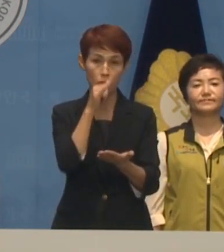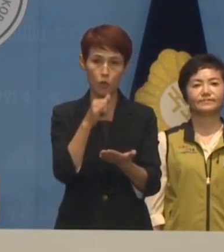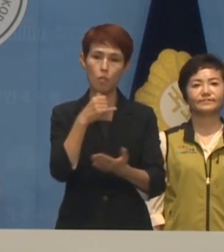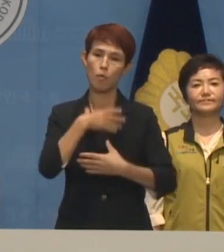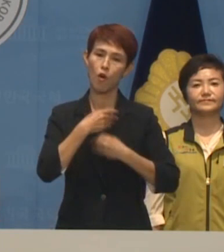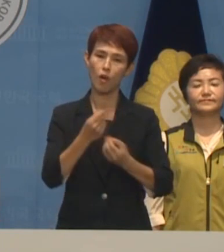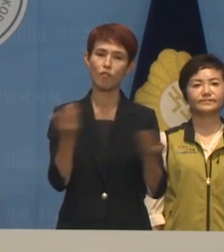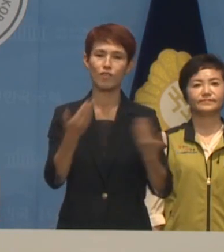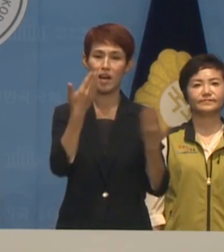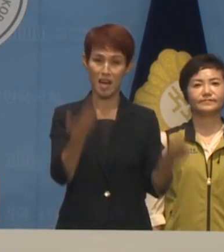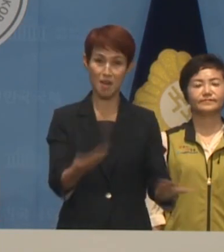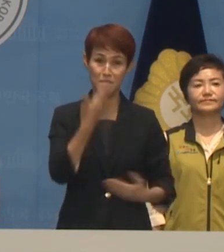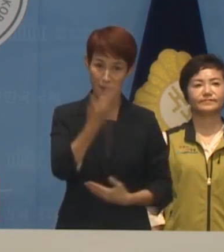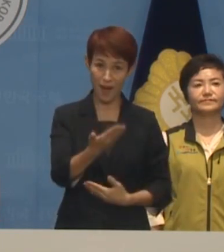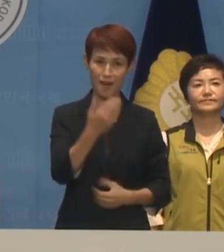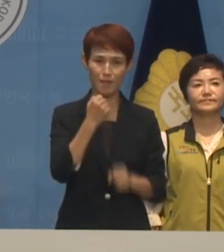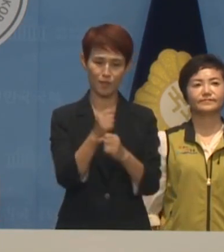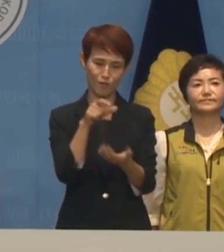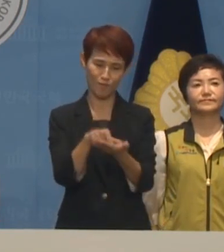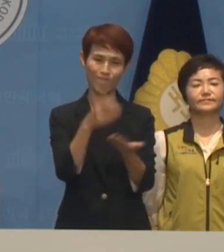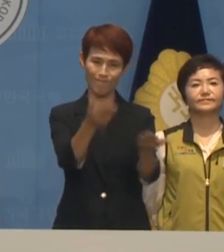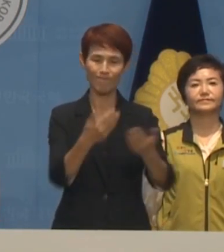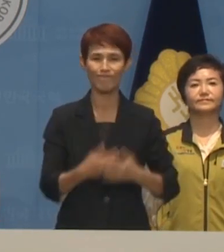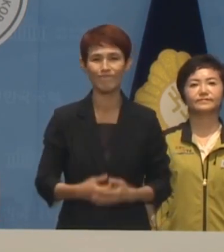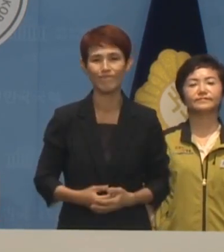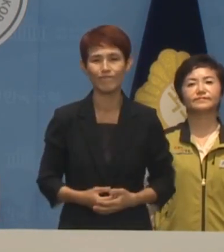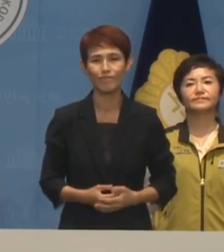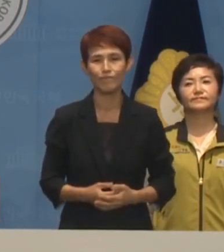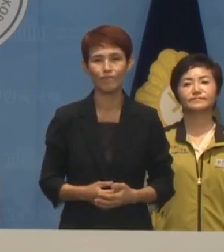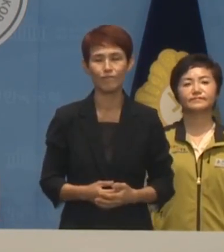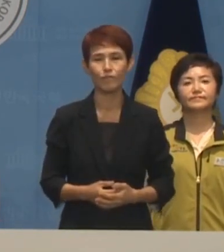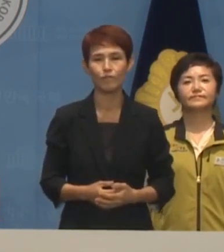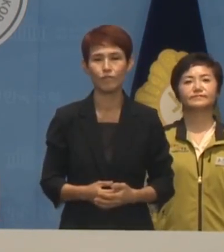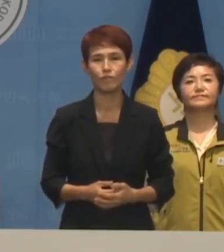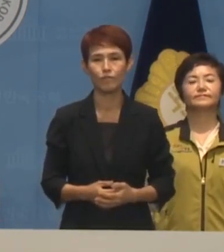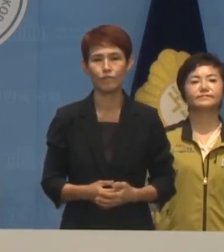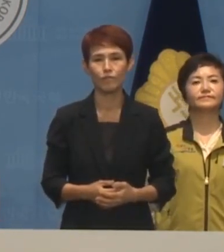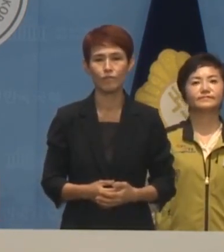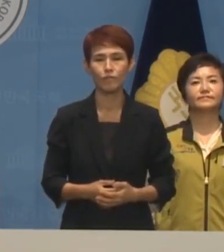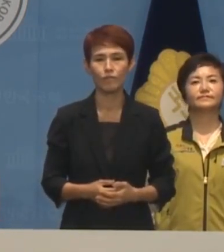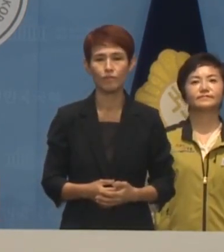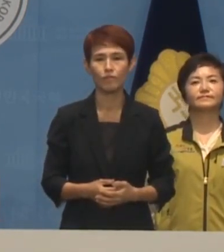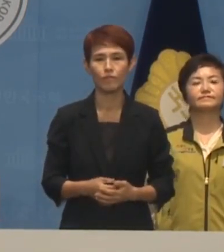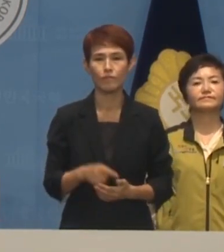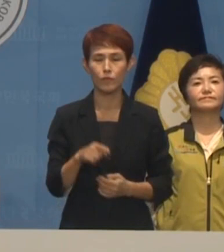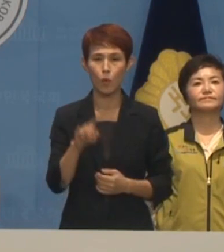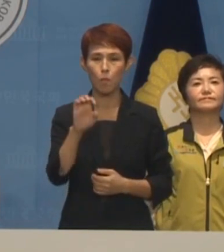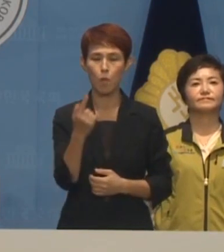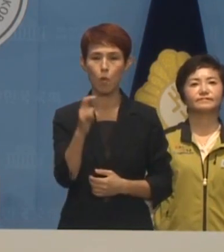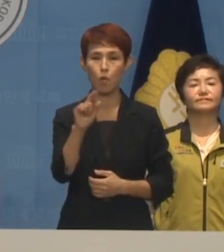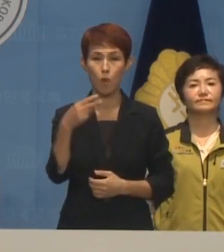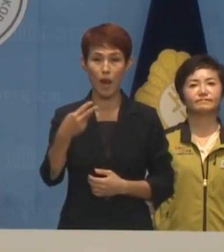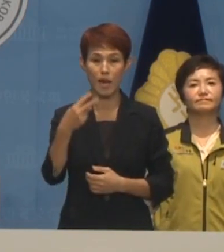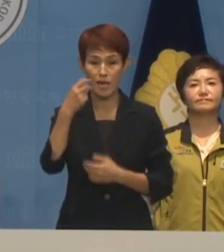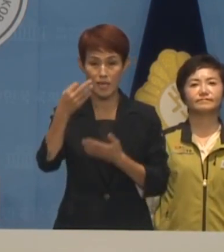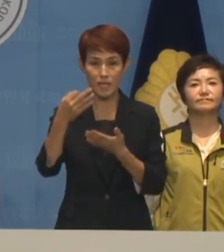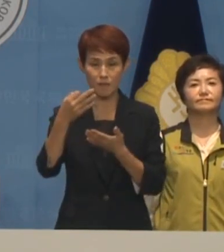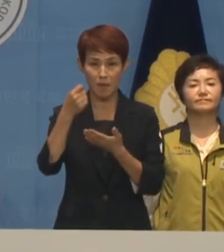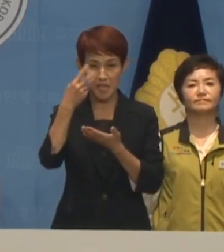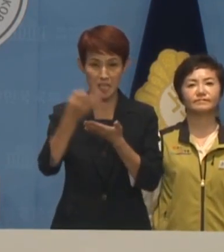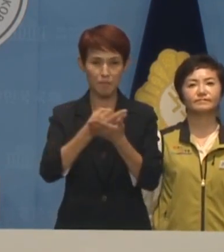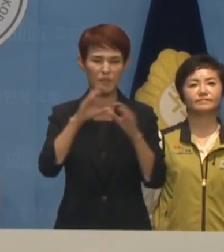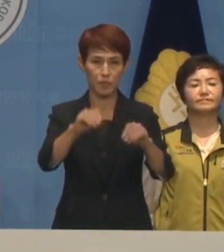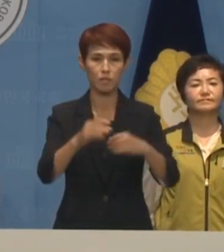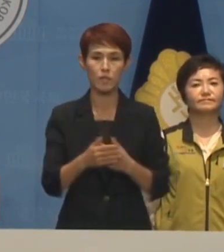보장하는 내용을 담았습니다. 다음은 포괄임금을 금지하는 근로기준법 개정안입니다. 아는 것처럼